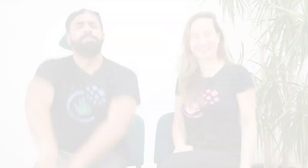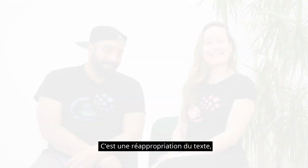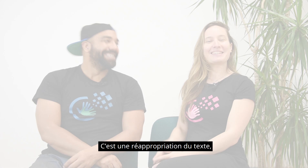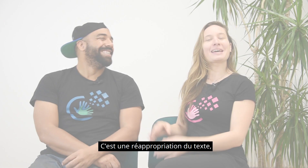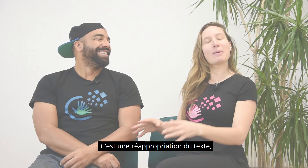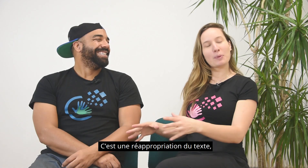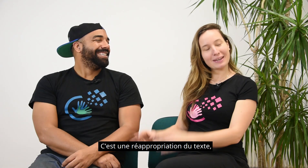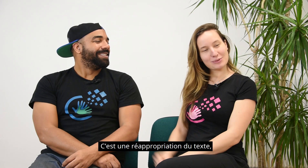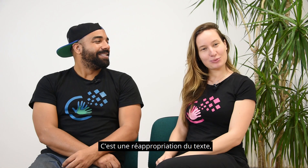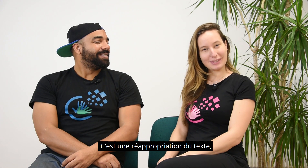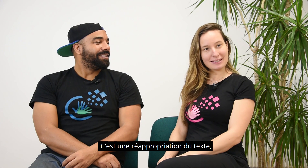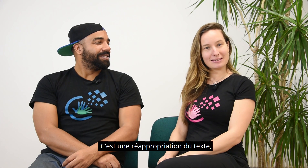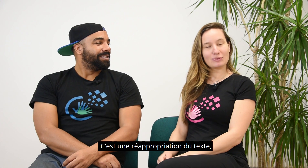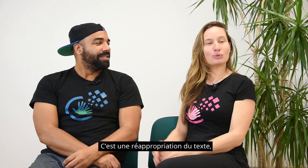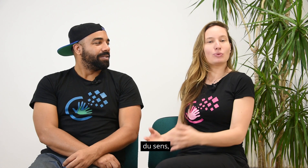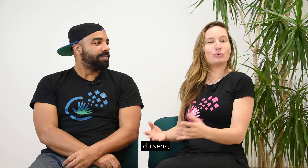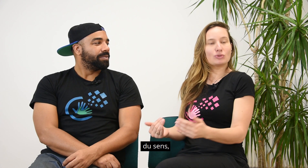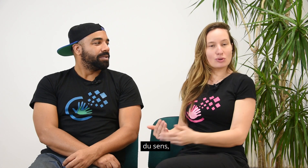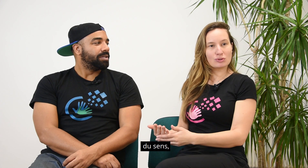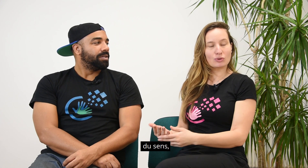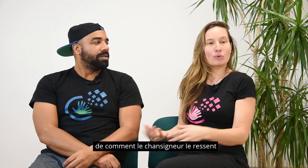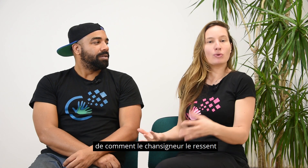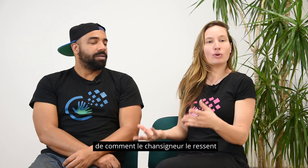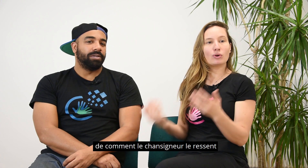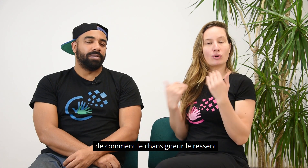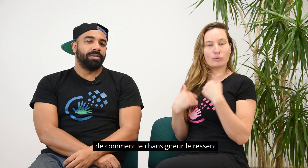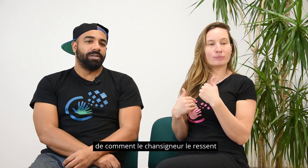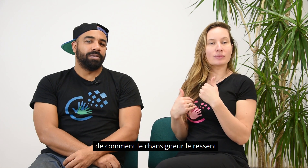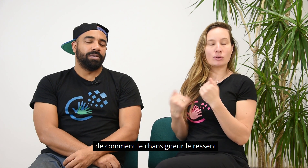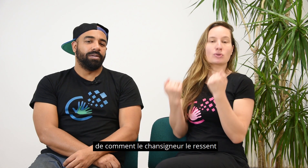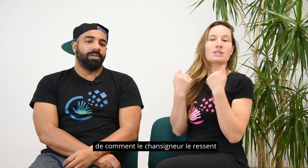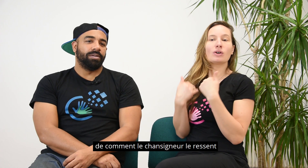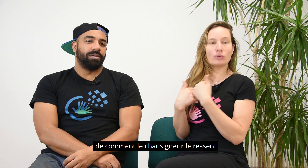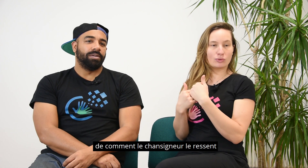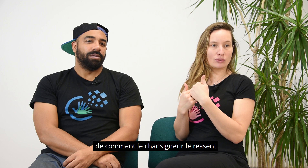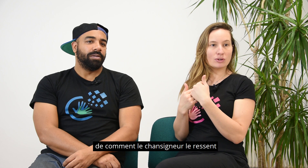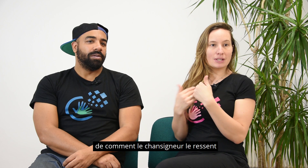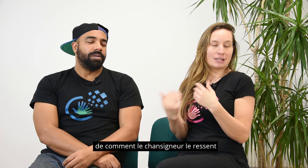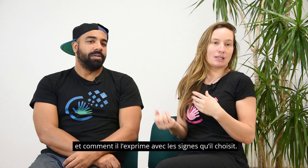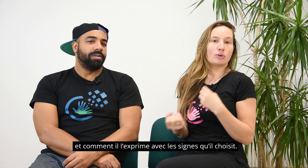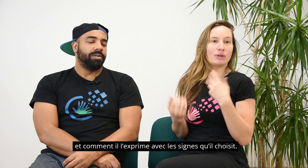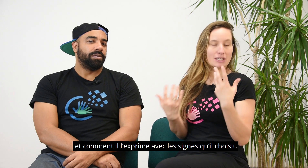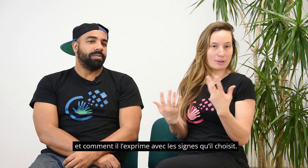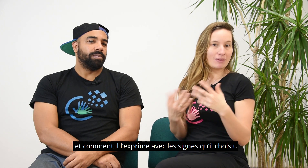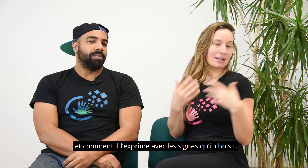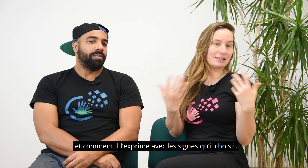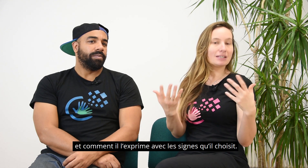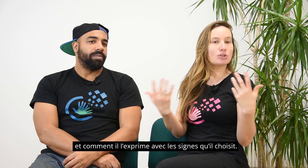C'est une réappropriation du texte, du sens, de comment le chansigneur le ressent et comment il exprime avec les signes qu'il